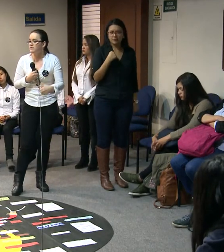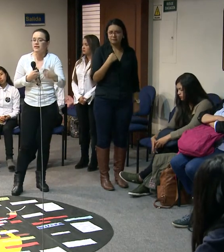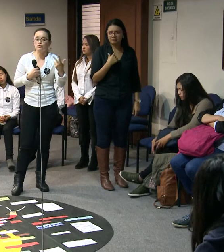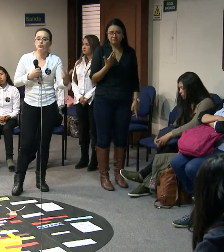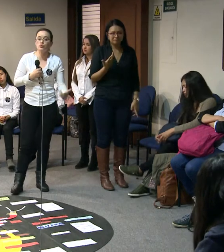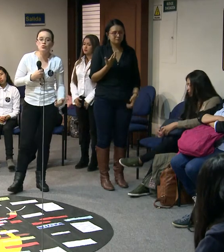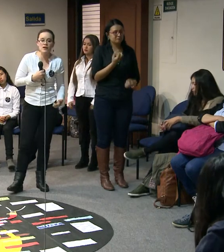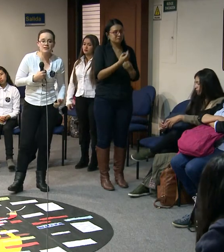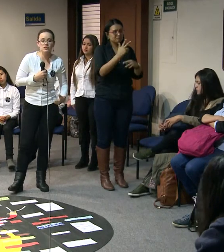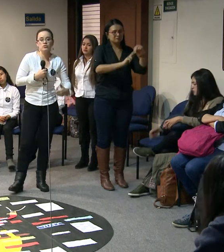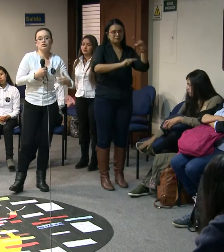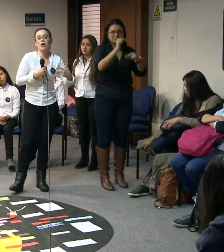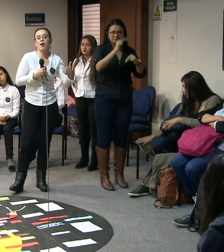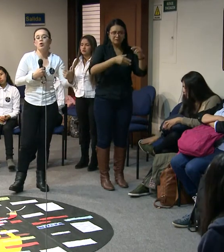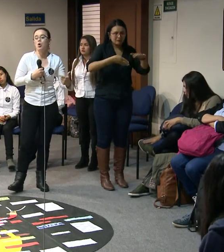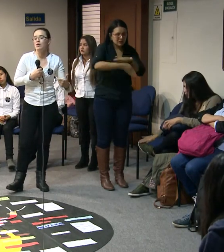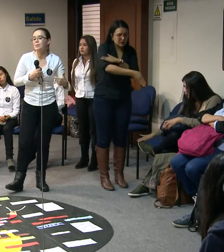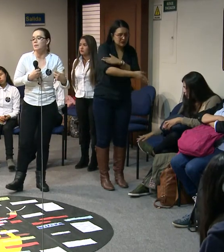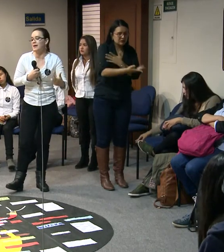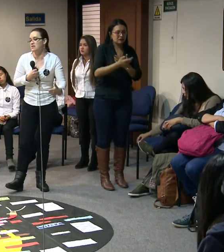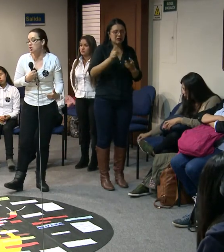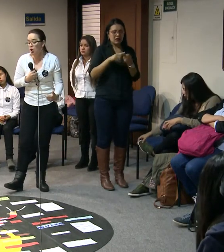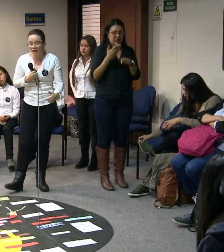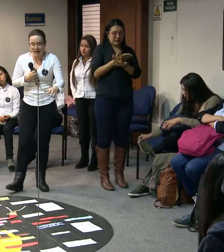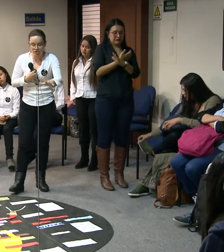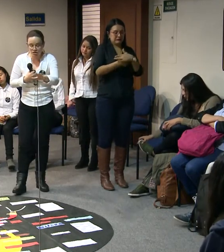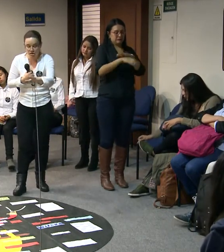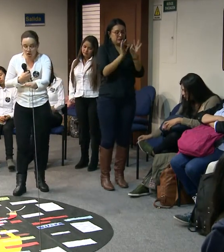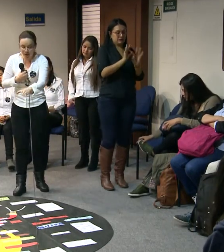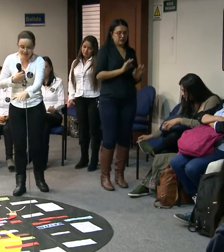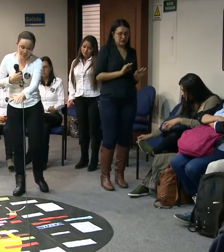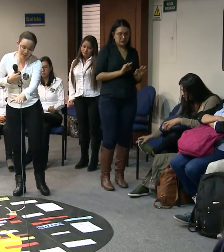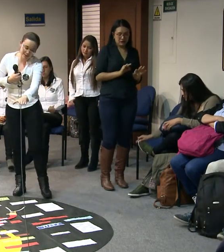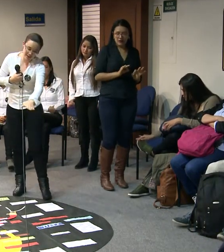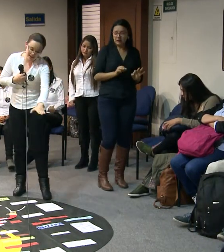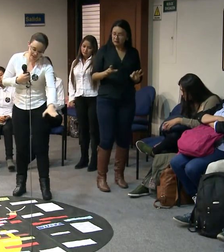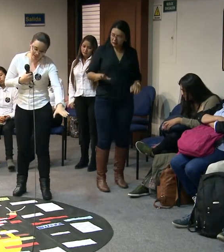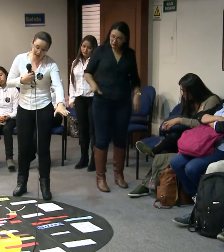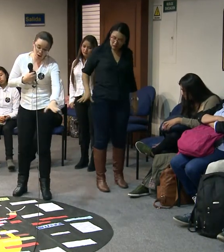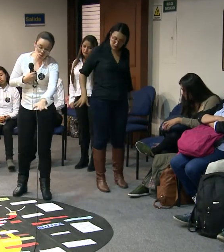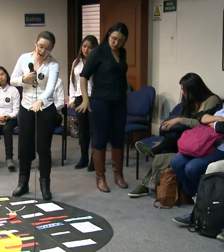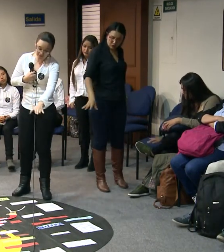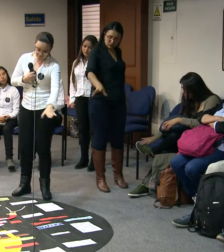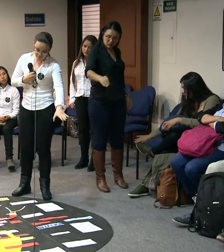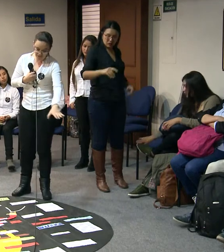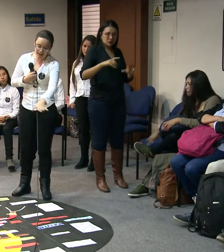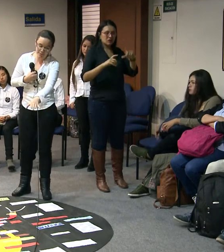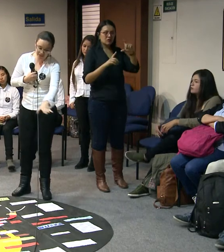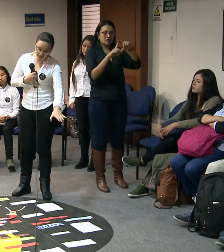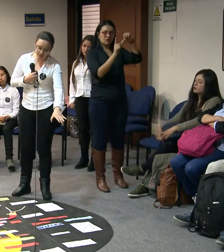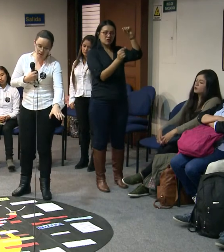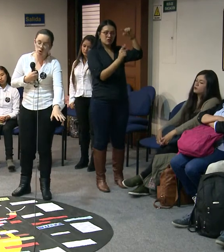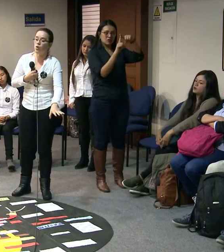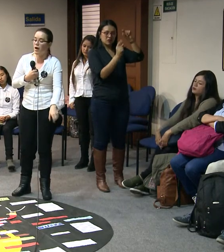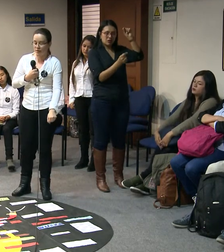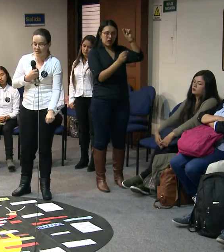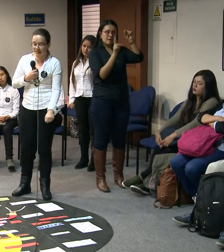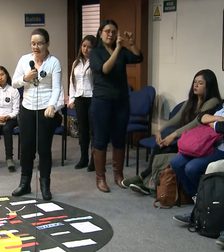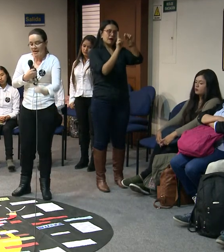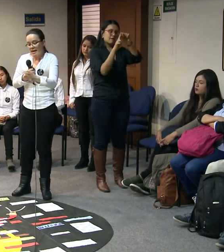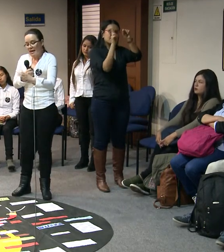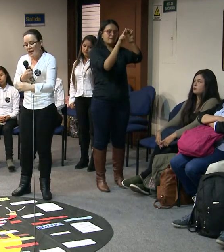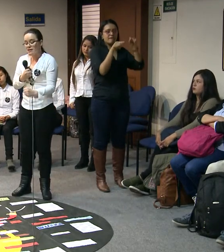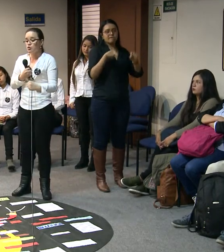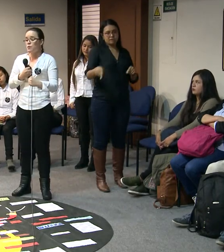con infraestructura, si no contaban con la preparación. Entonces toda esta parte de la luna en la mitad lo colocaron